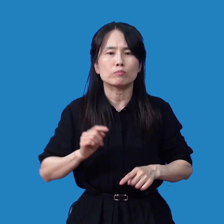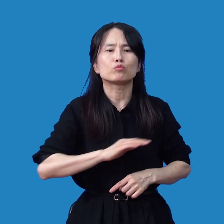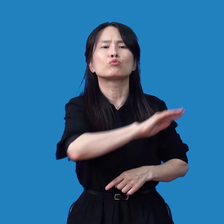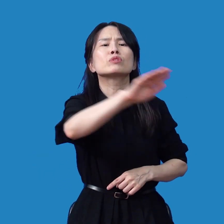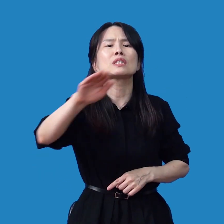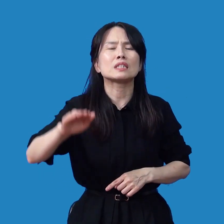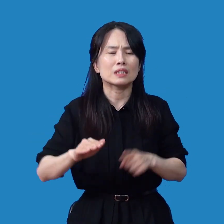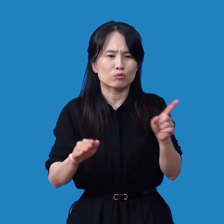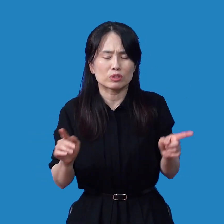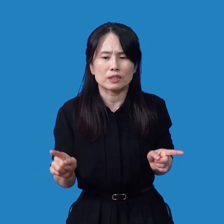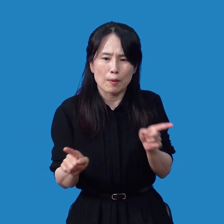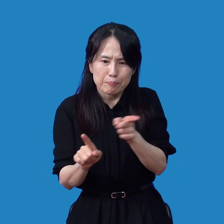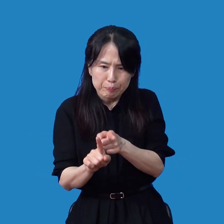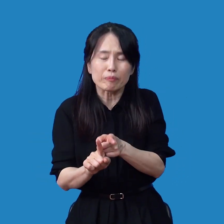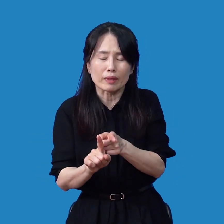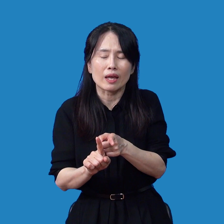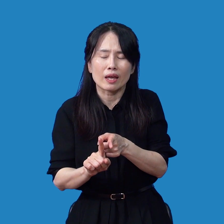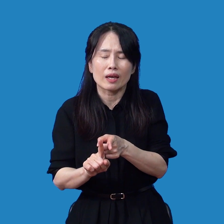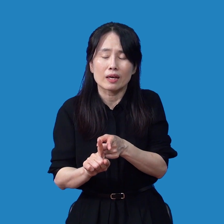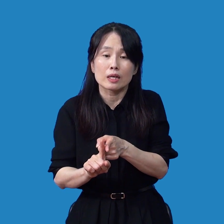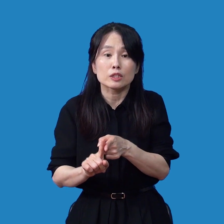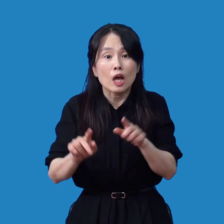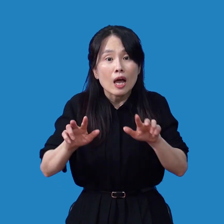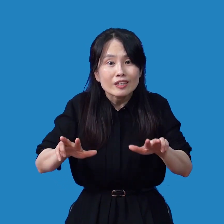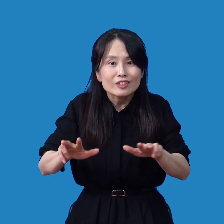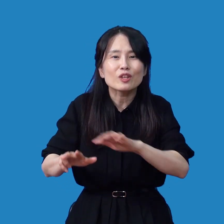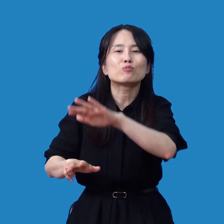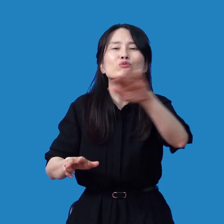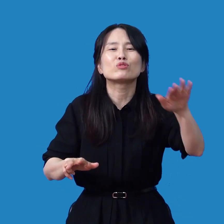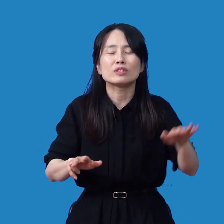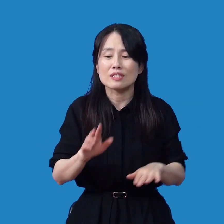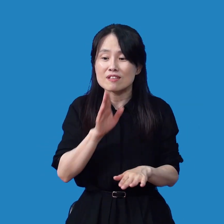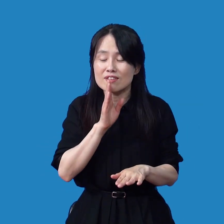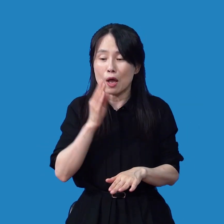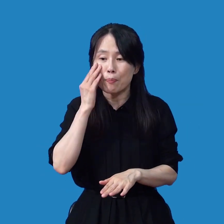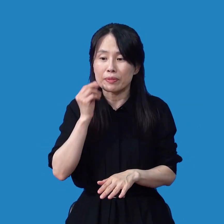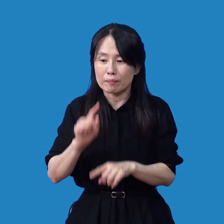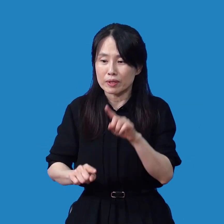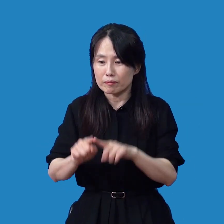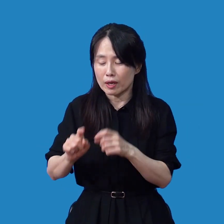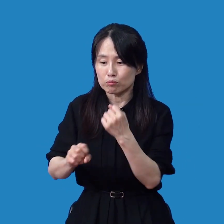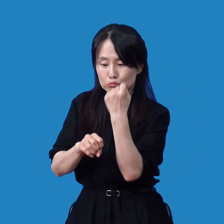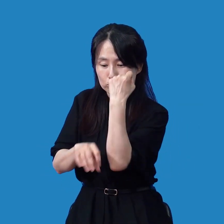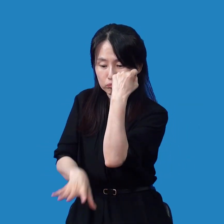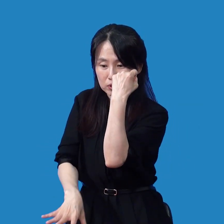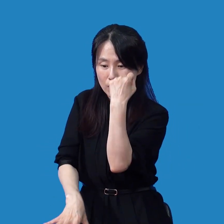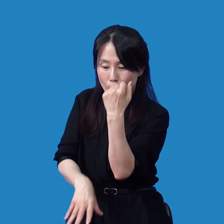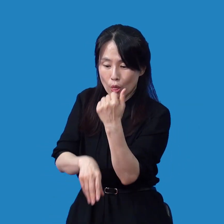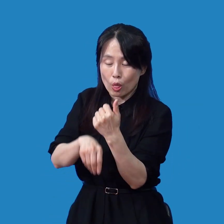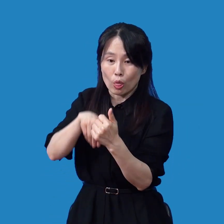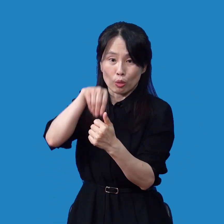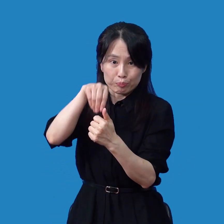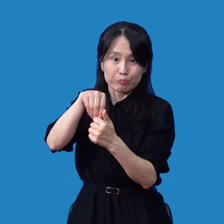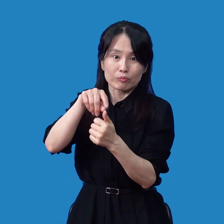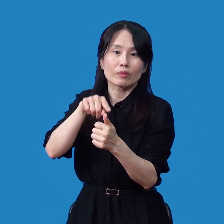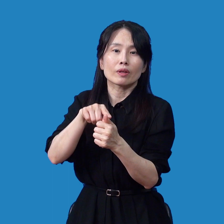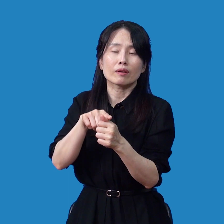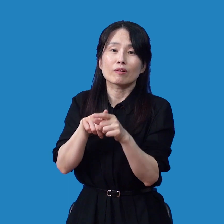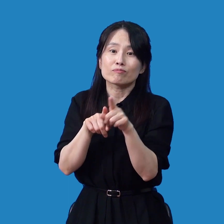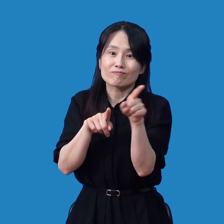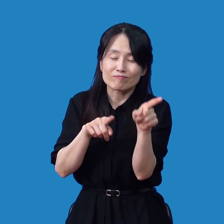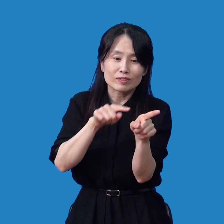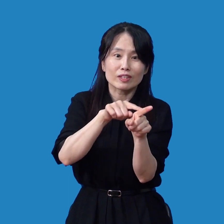받았습니다. 그래서 우리가 참 감람나무 뿌리로부터 진액을 받아서 생명의 열매를